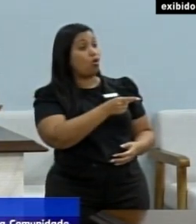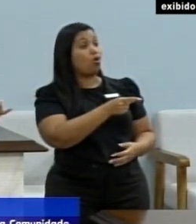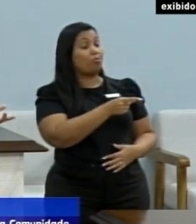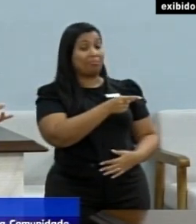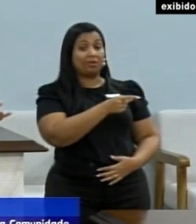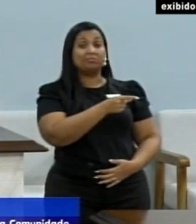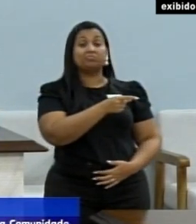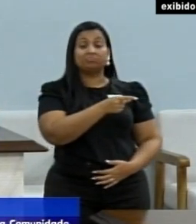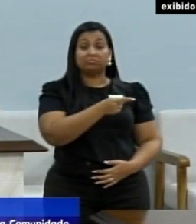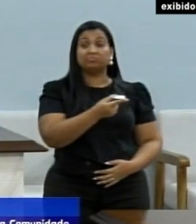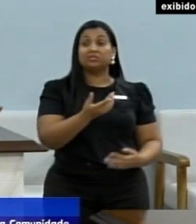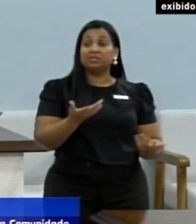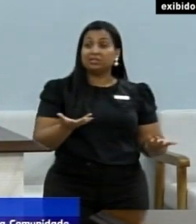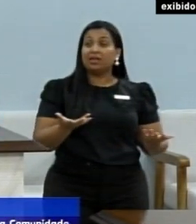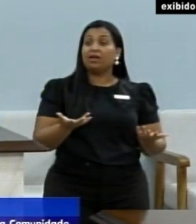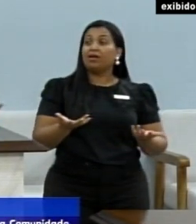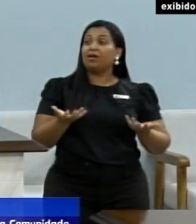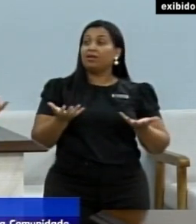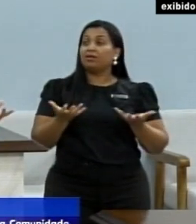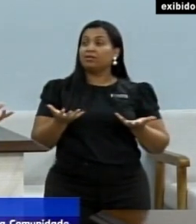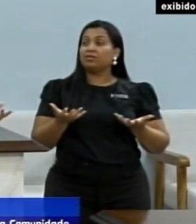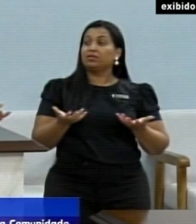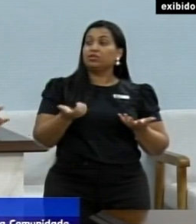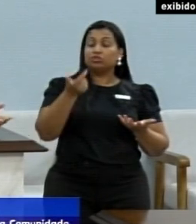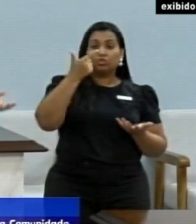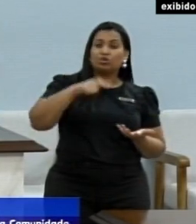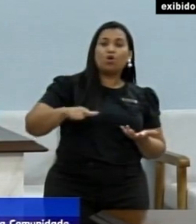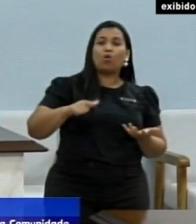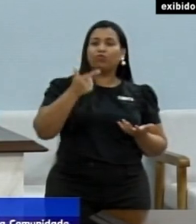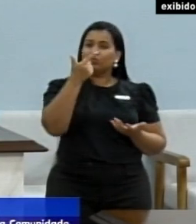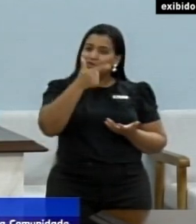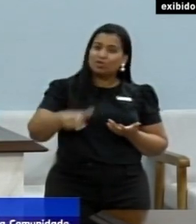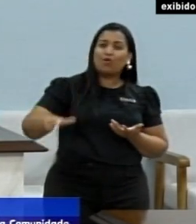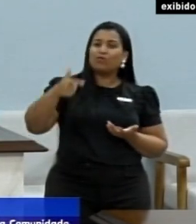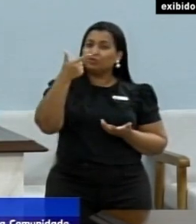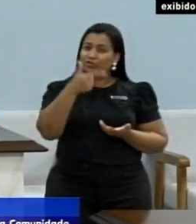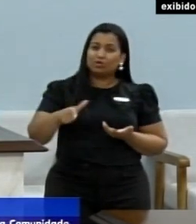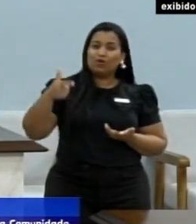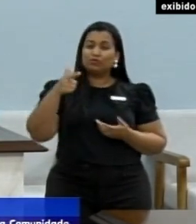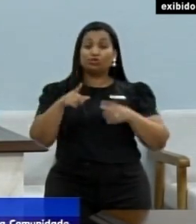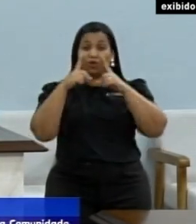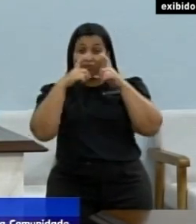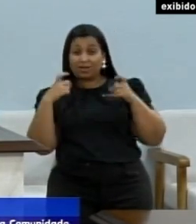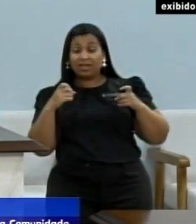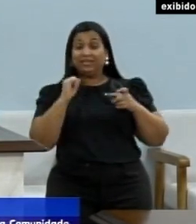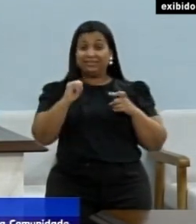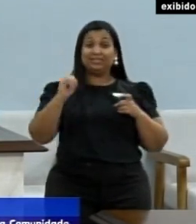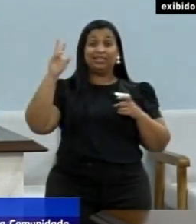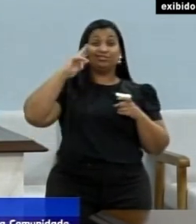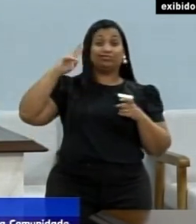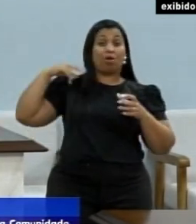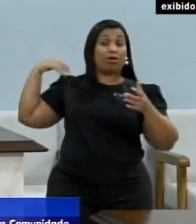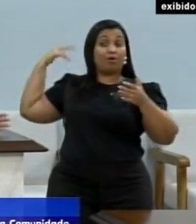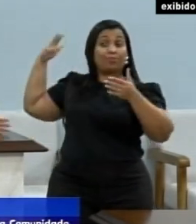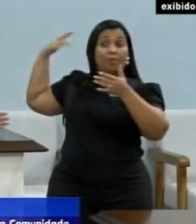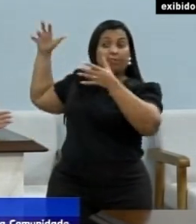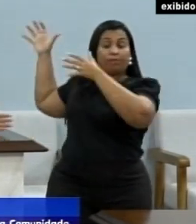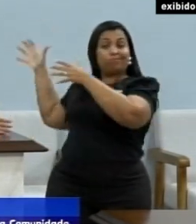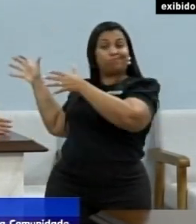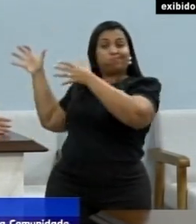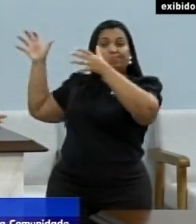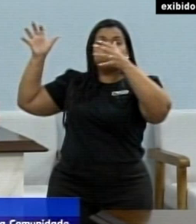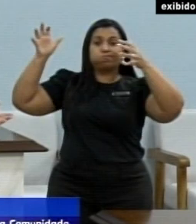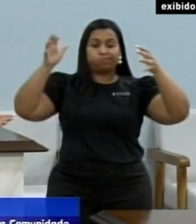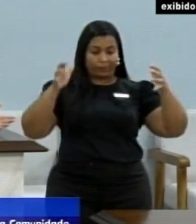ali reproduzindo, né? Ele está reproduzindo a violência. Se a gente for resgatar a história desse homem, a gente vai ver que dentro